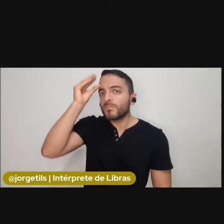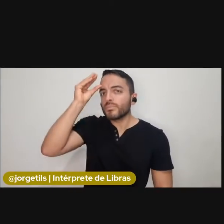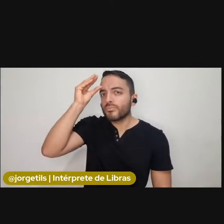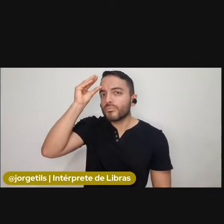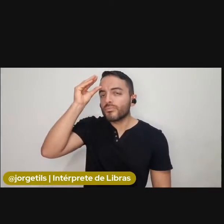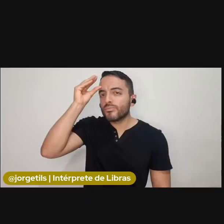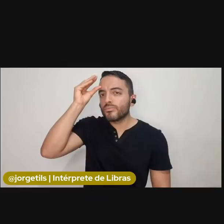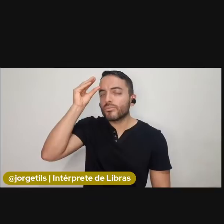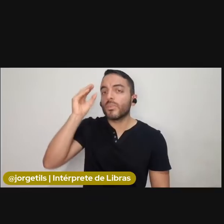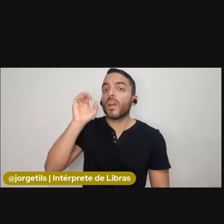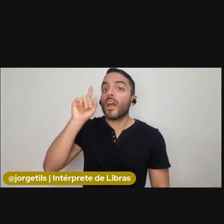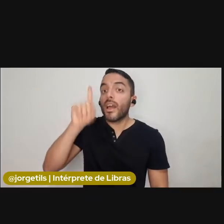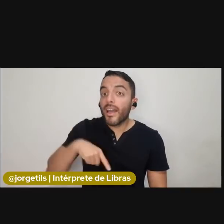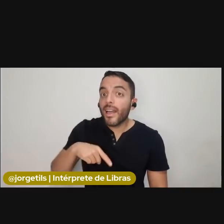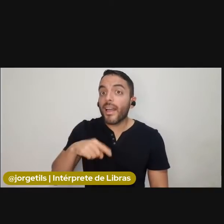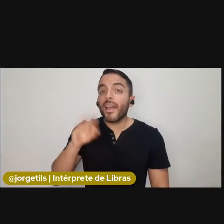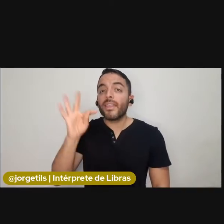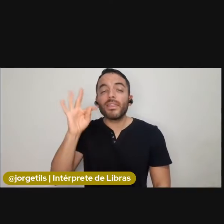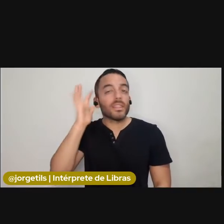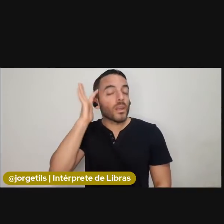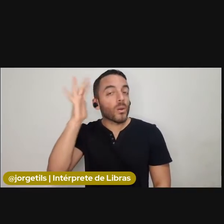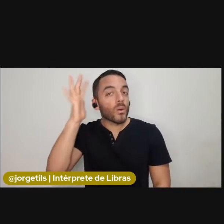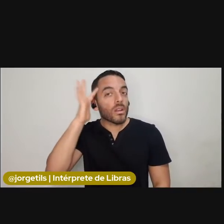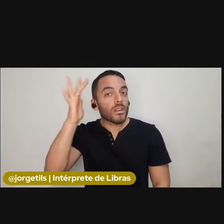enfim, o mundo da teoria,